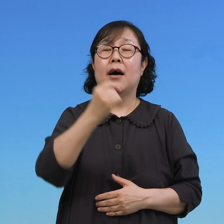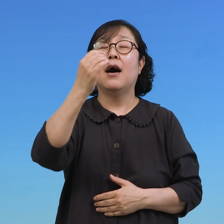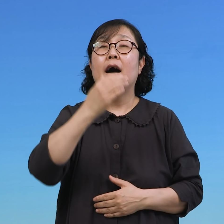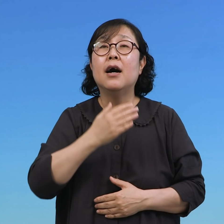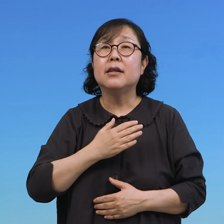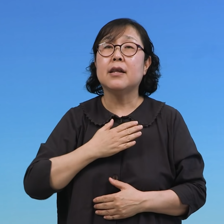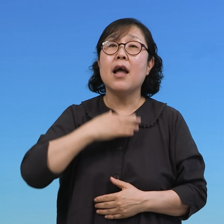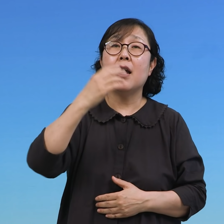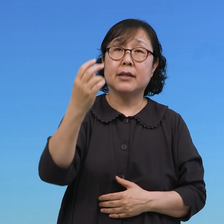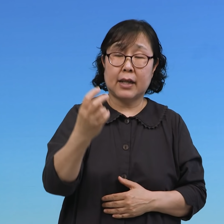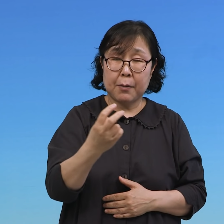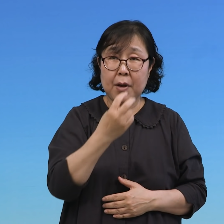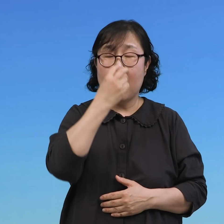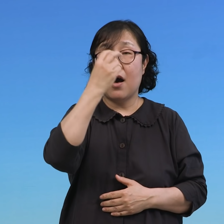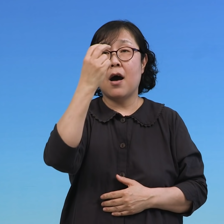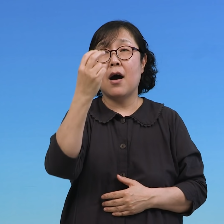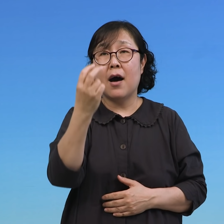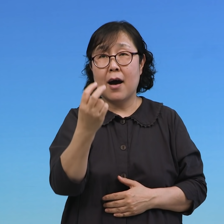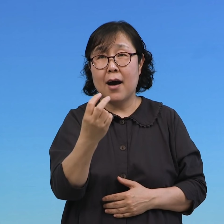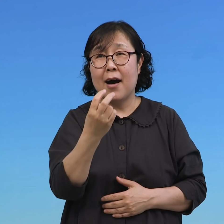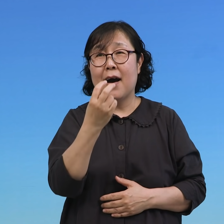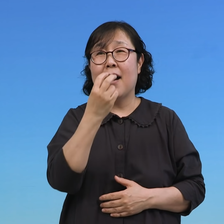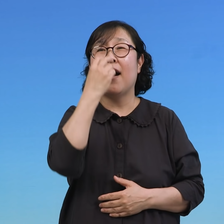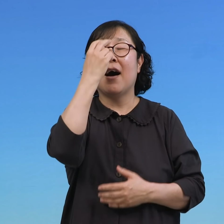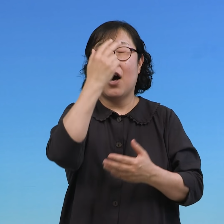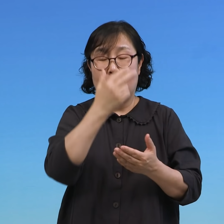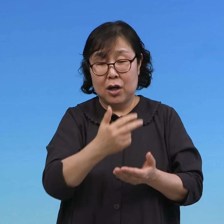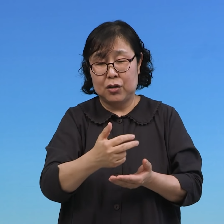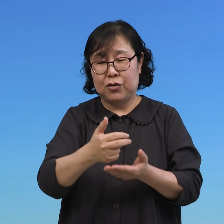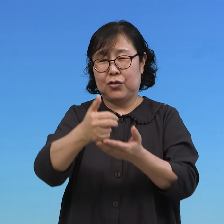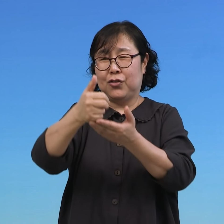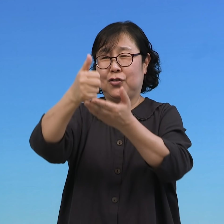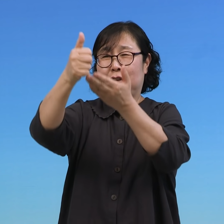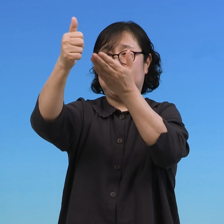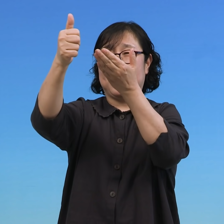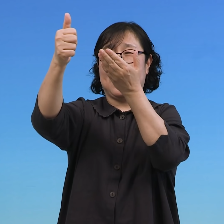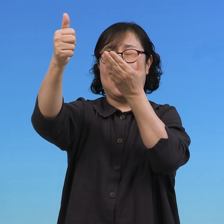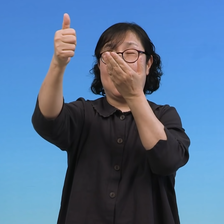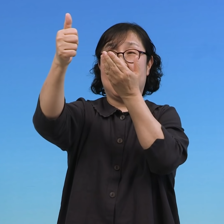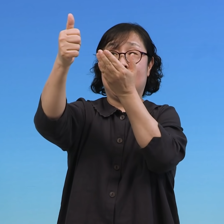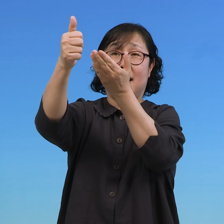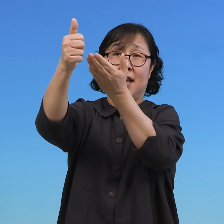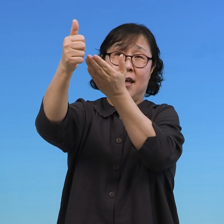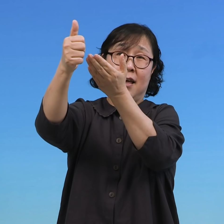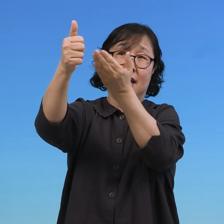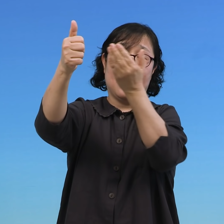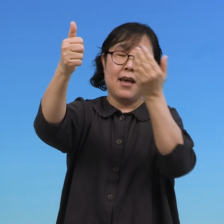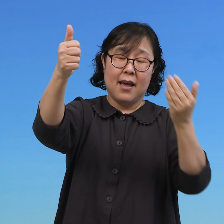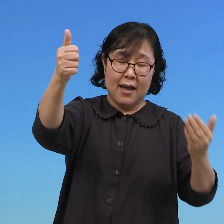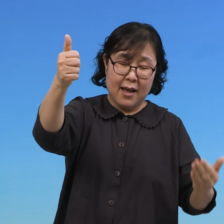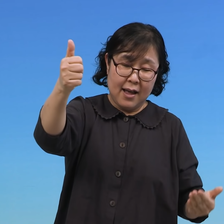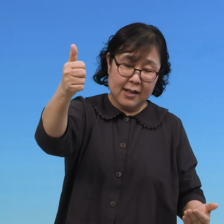내 생명 주님께 썩어지는 하나의 미란이 되어